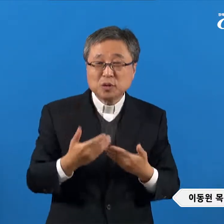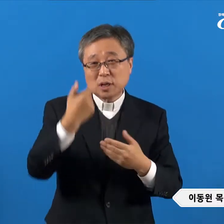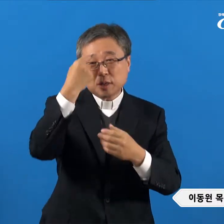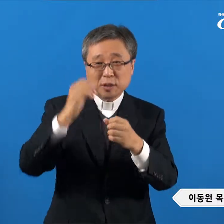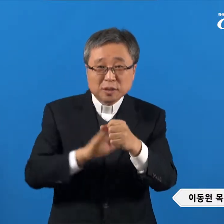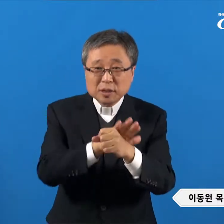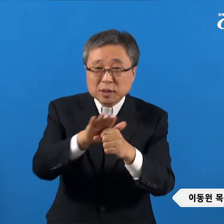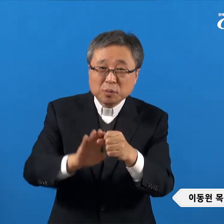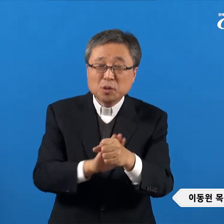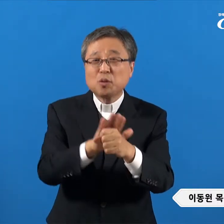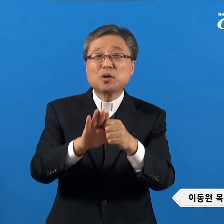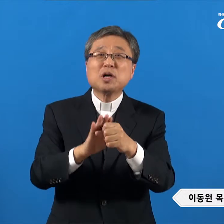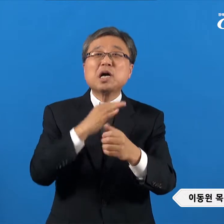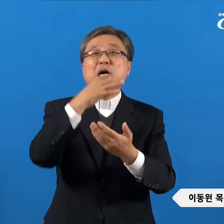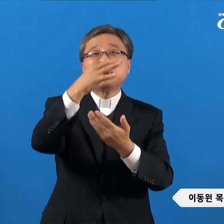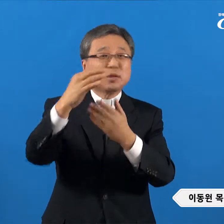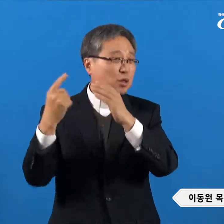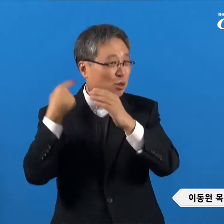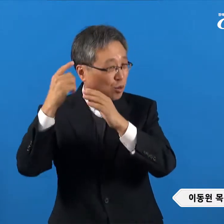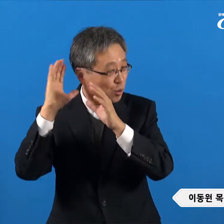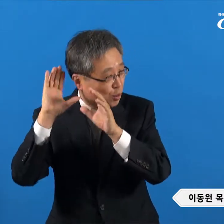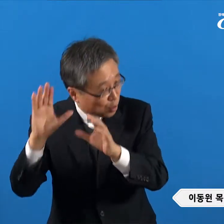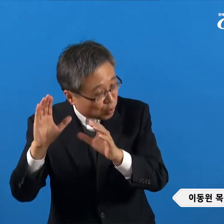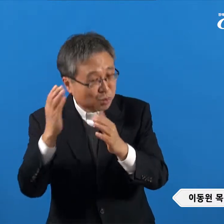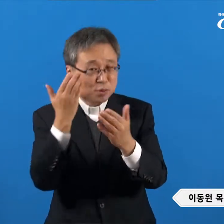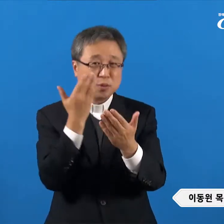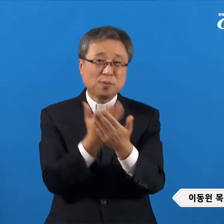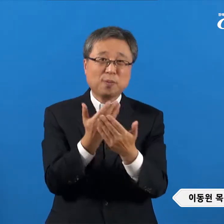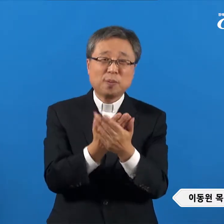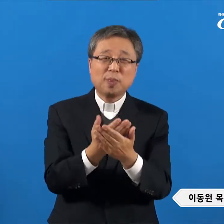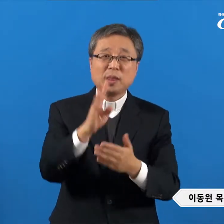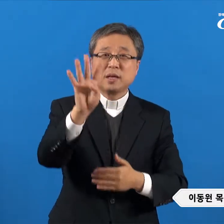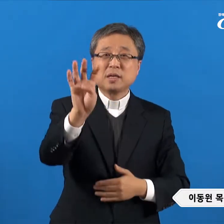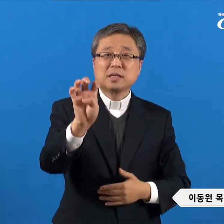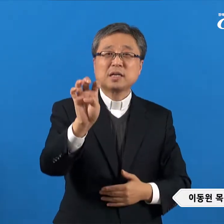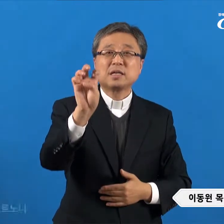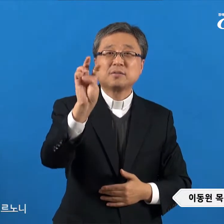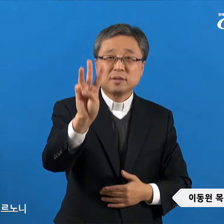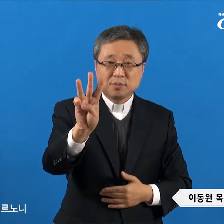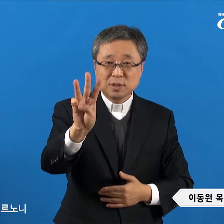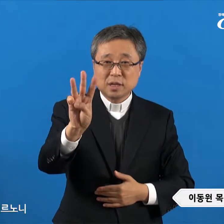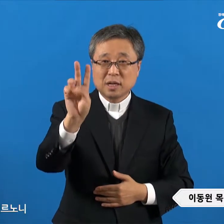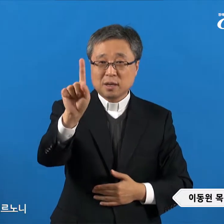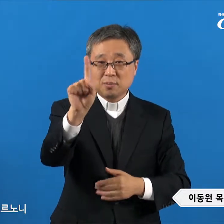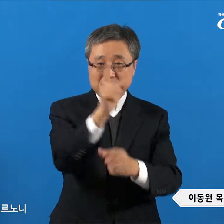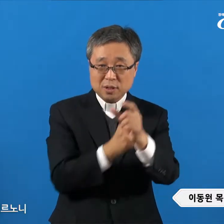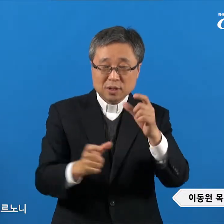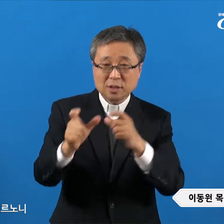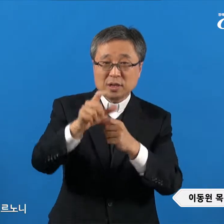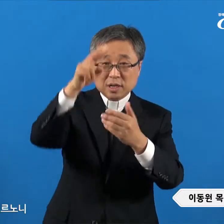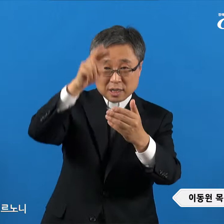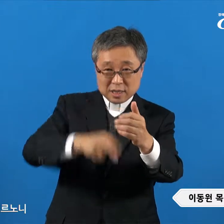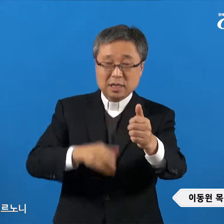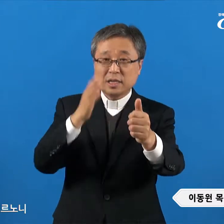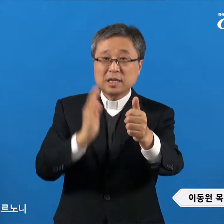자비로운 음성에 귀를 기울여 보십시오. 43절입니다. 한 번 더 읽습니다. 43절 다 같이 읽습니다.